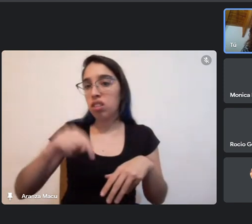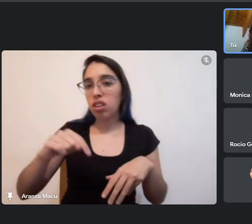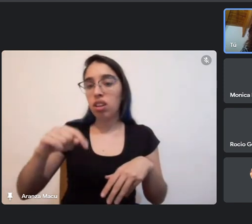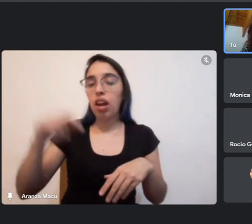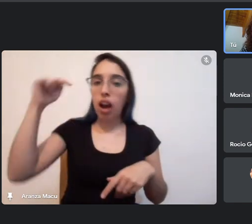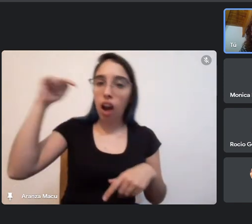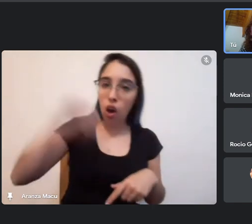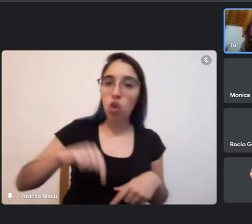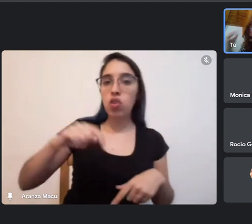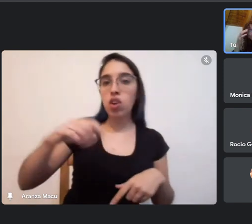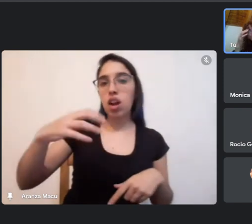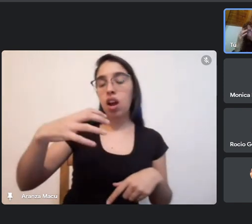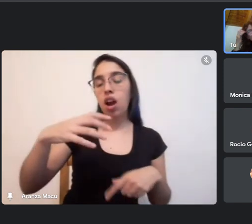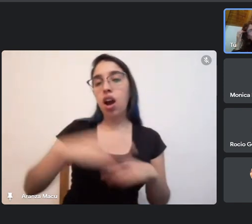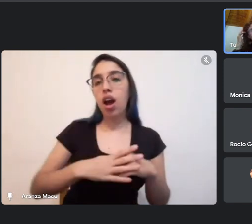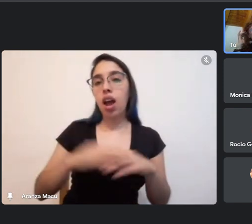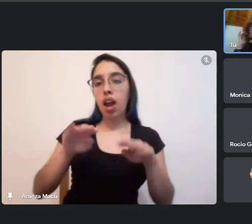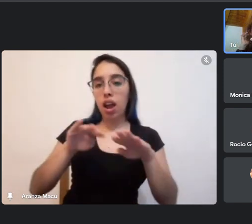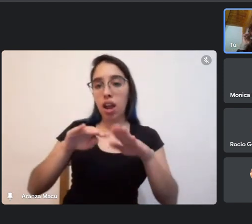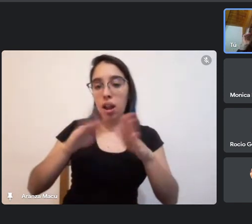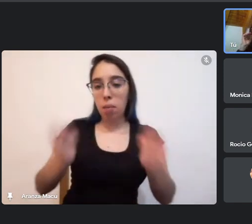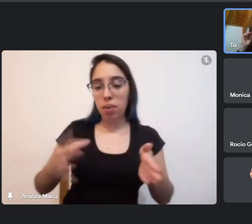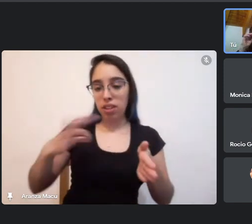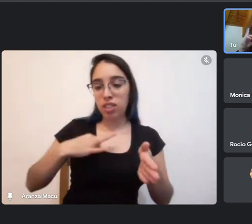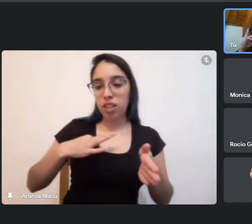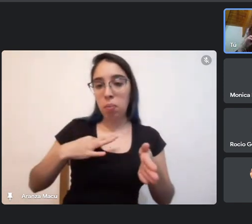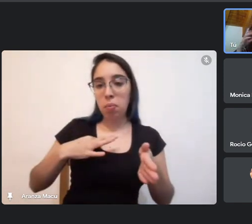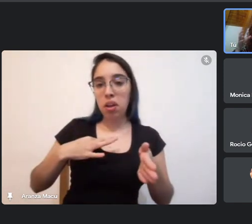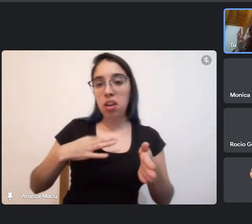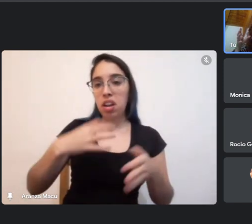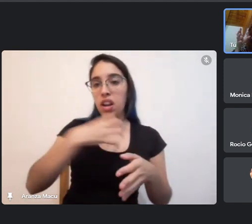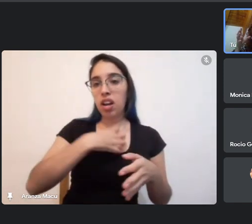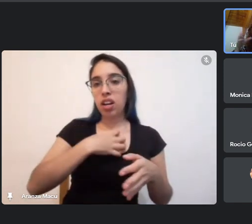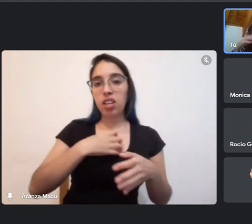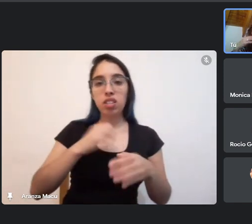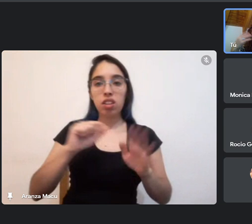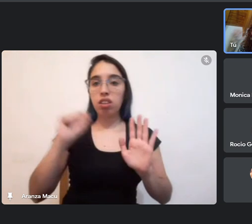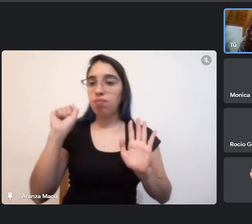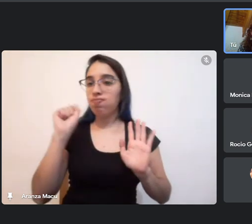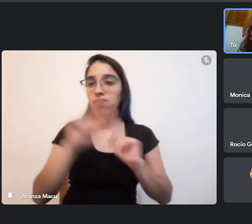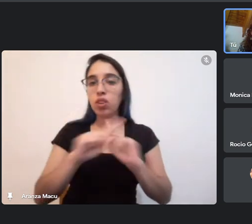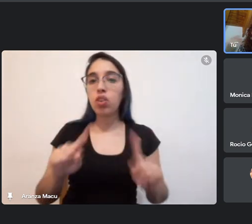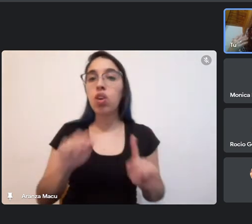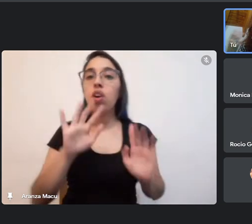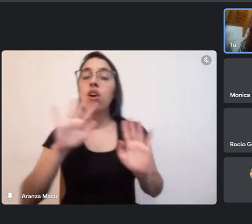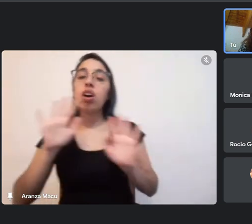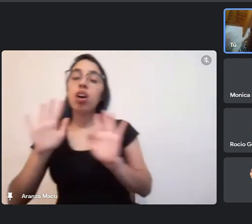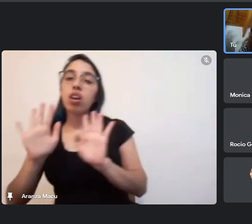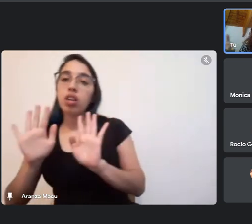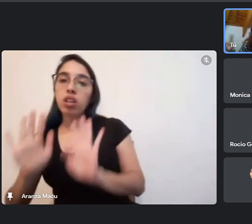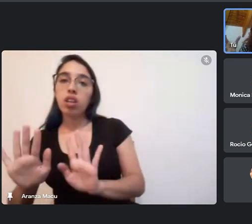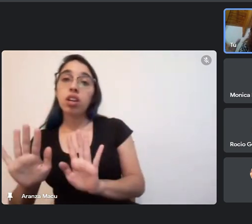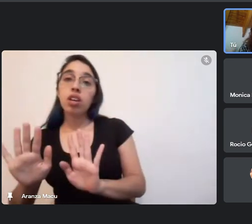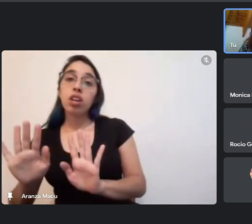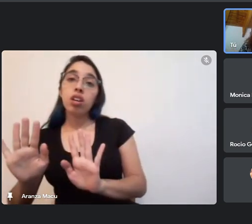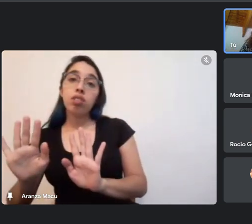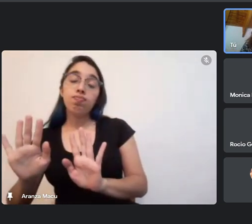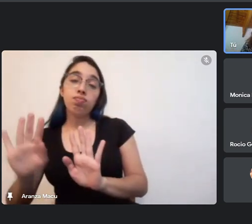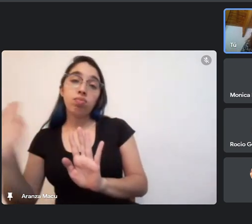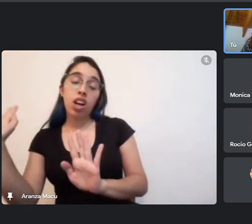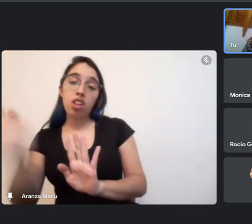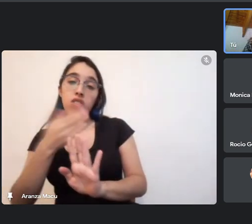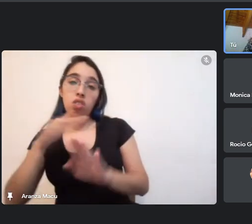clases y que la modalidad iba a ser virtual para todo el mundo. Bueno, nos adaptamos a